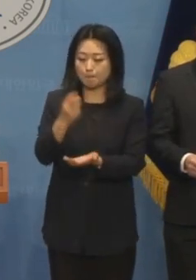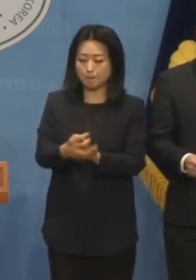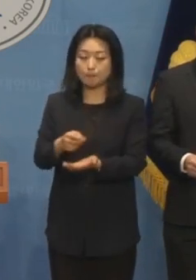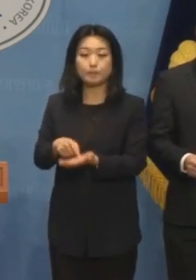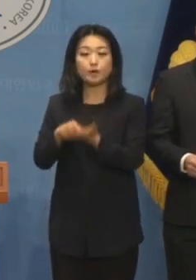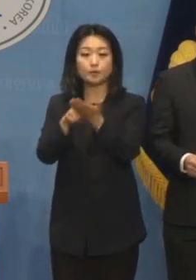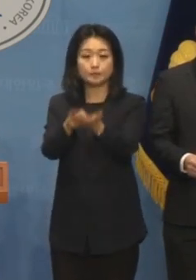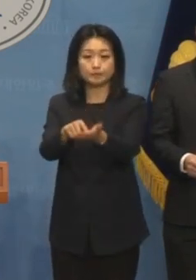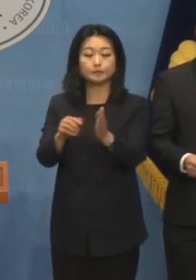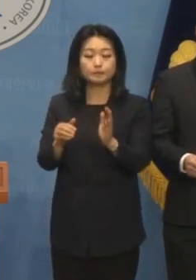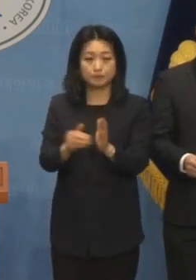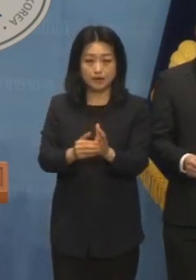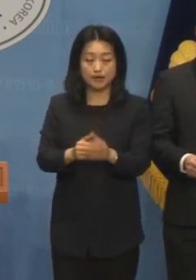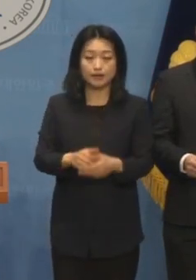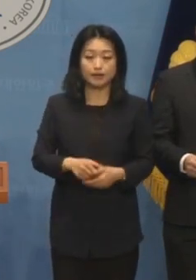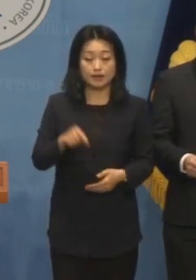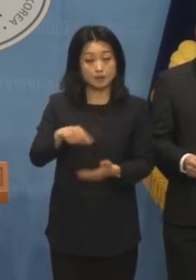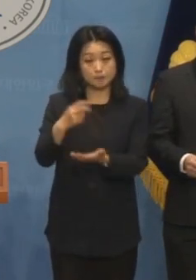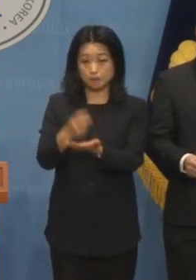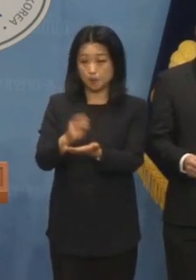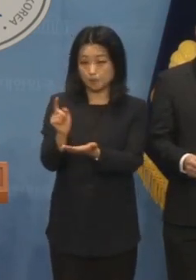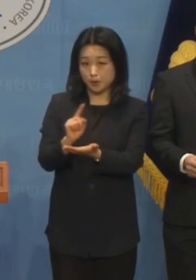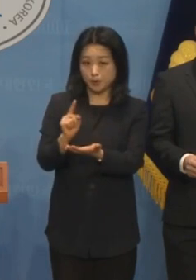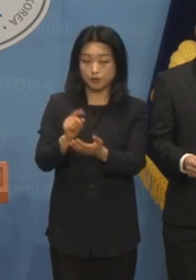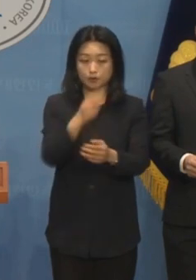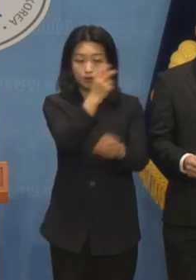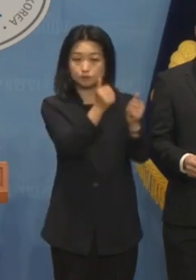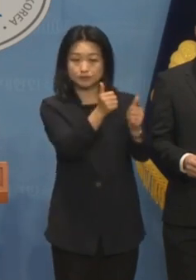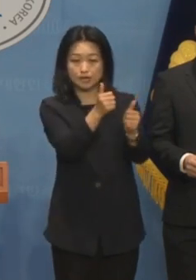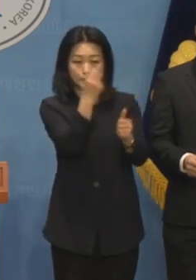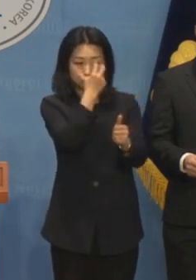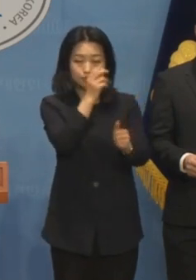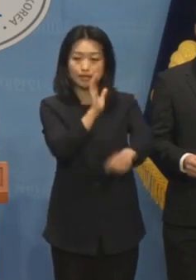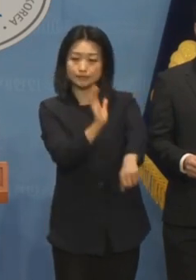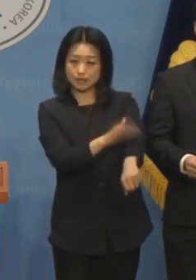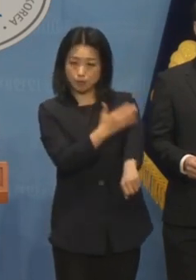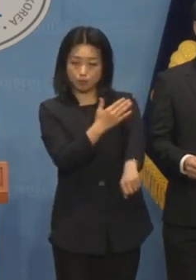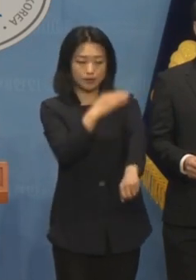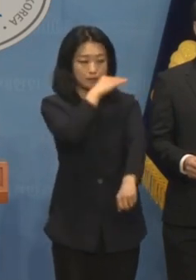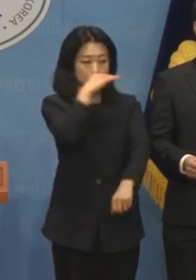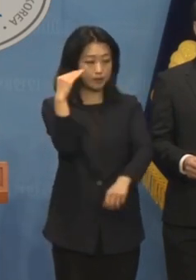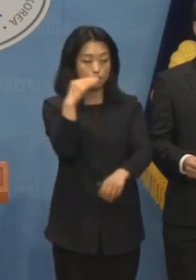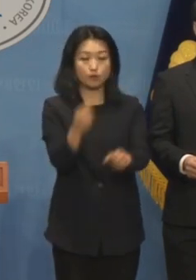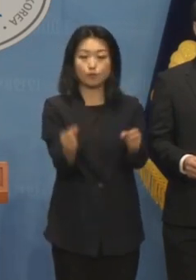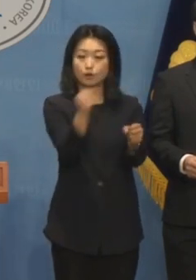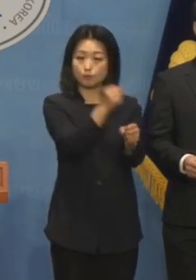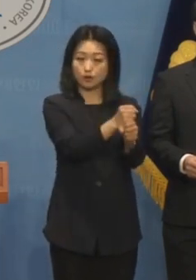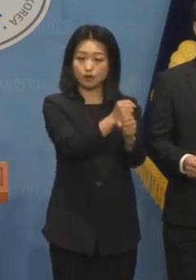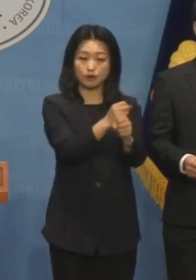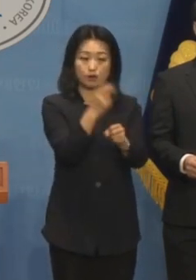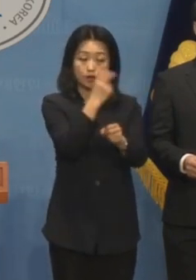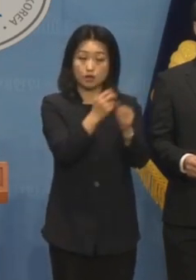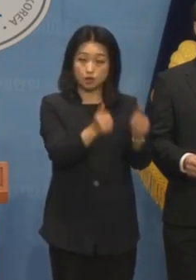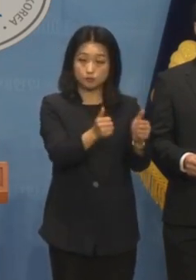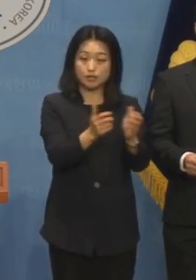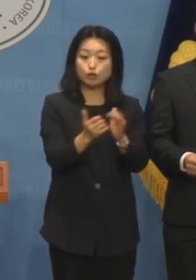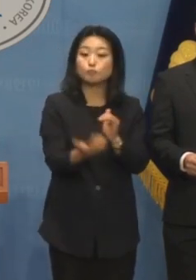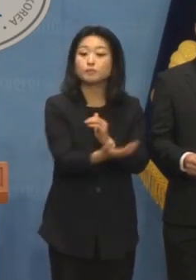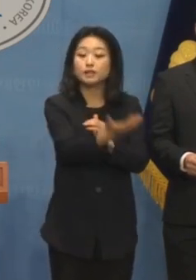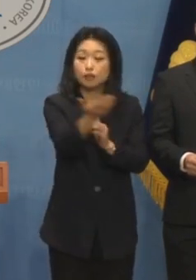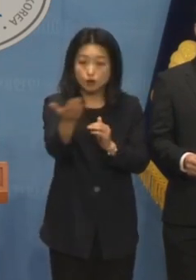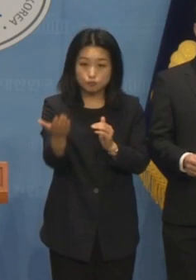발의했습니다. 이번 특검법안은 검찰의 잘못된 수사 관행을 바로잡고 검찰을 국민의